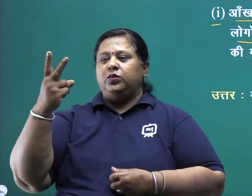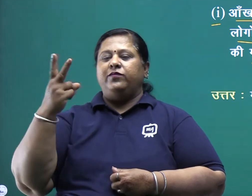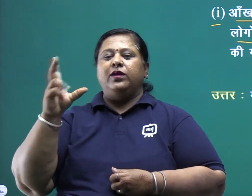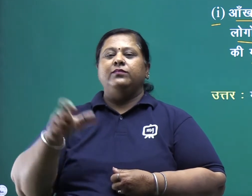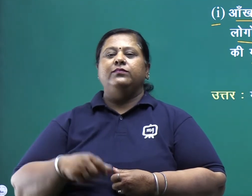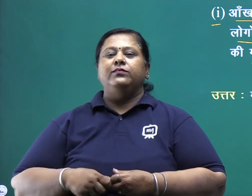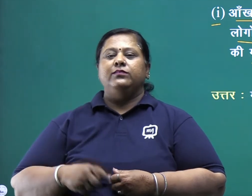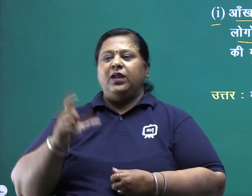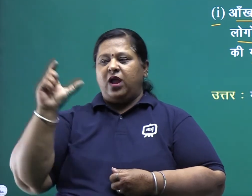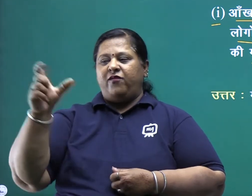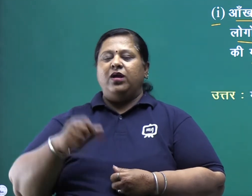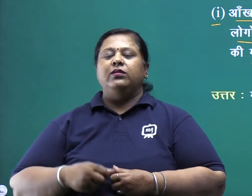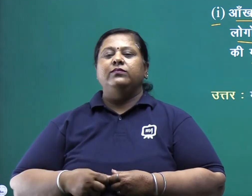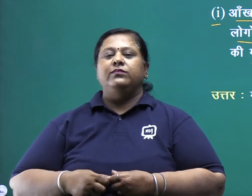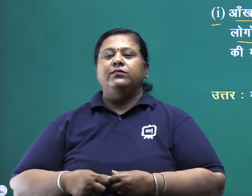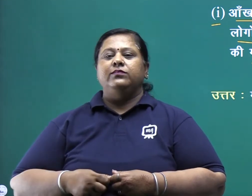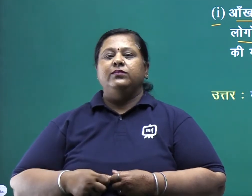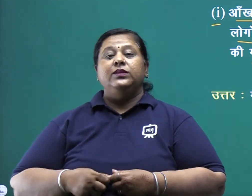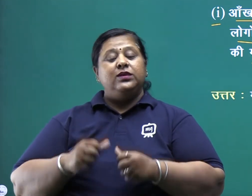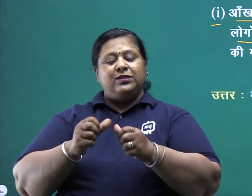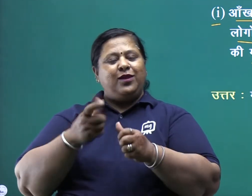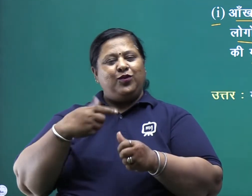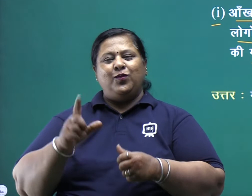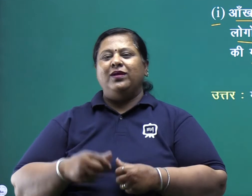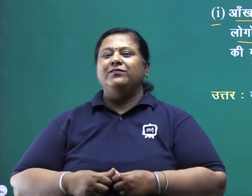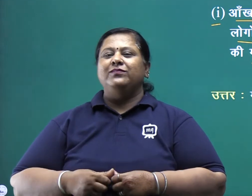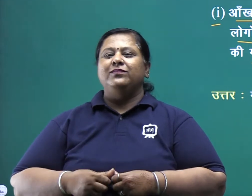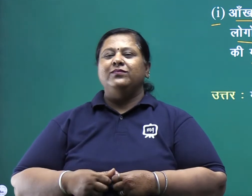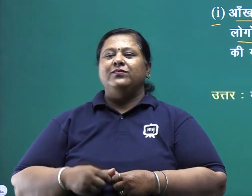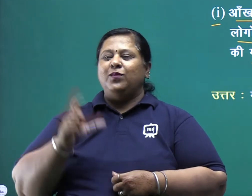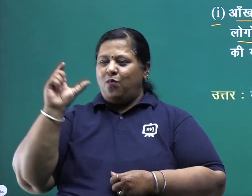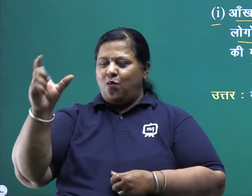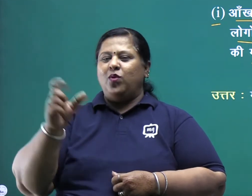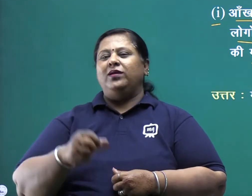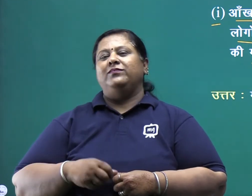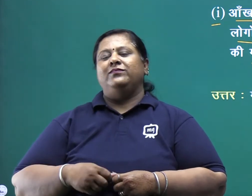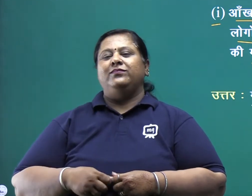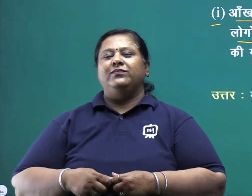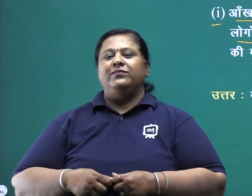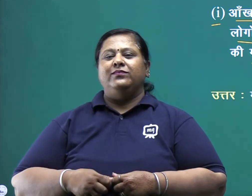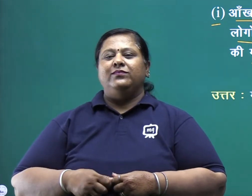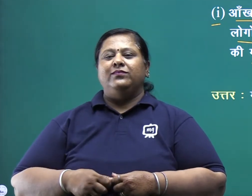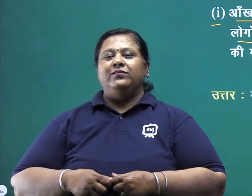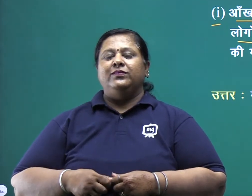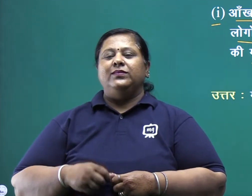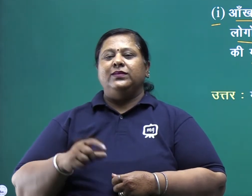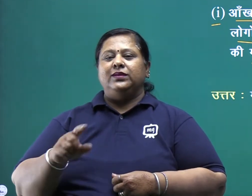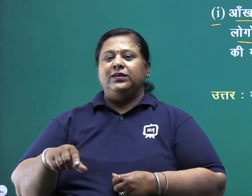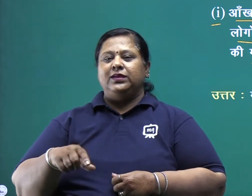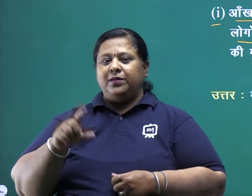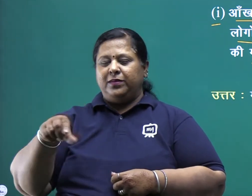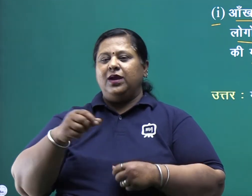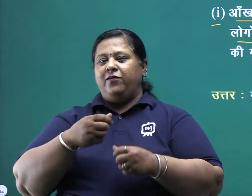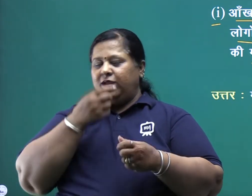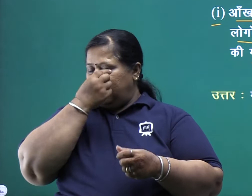दूसरा विकल्प दवा। तो सही उत्तर होगा मूठ। जब कवि की आंख